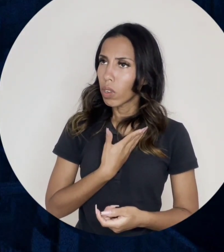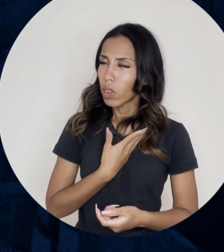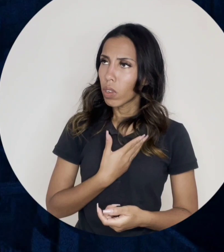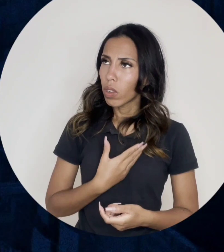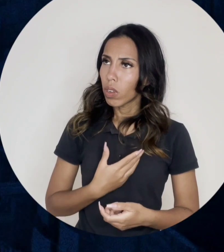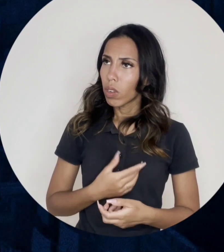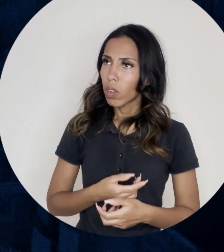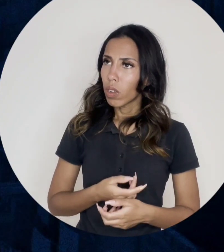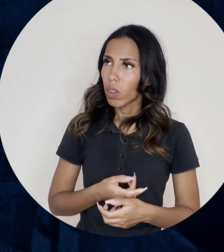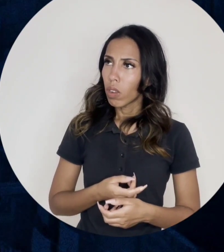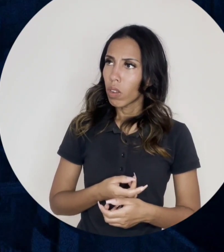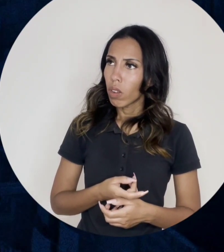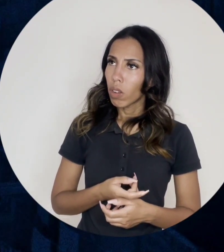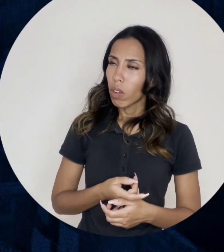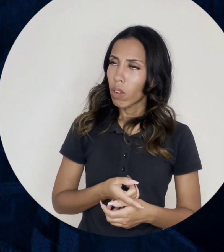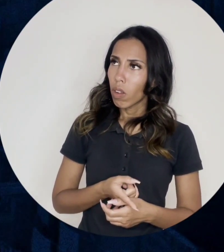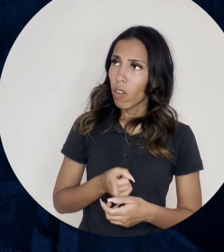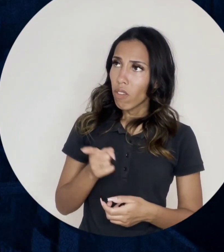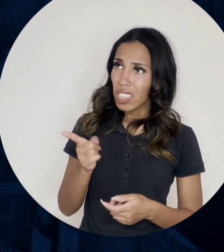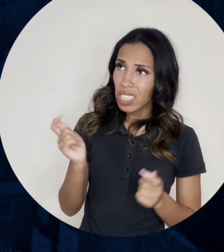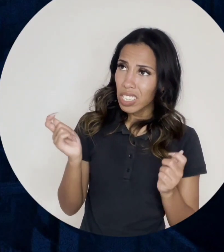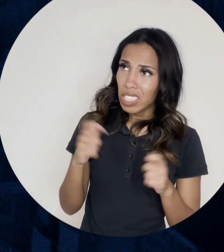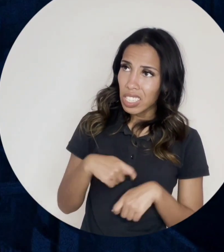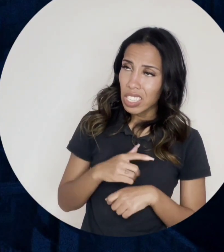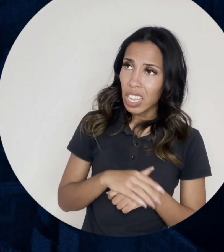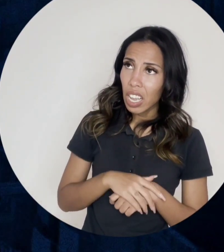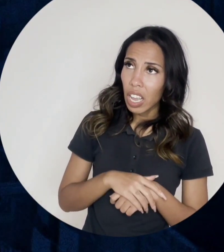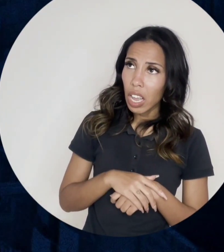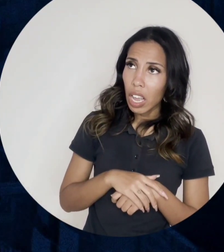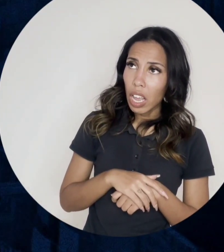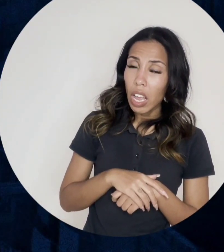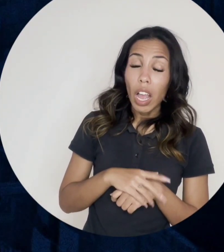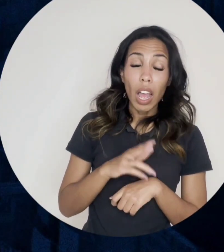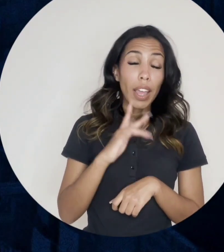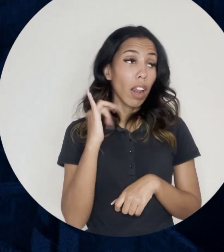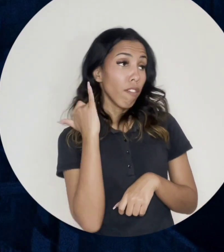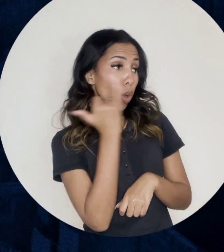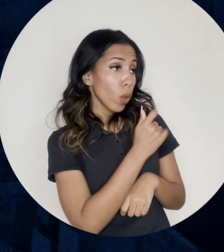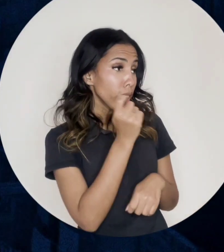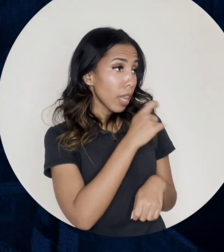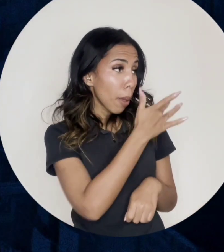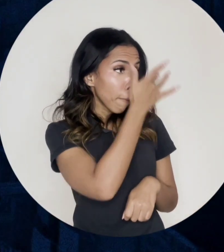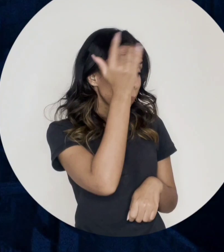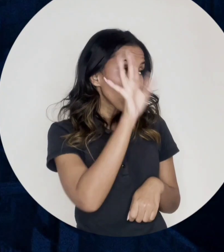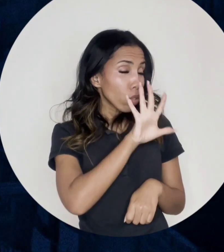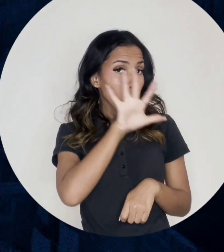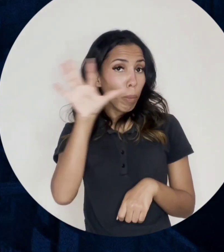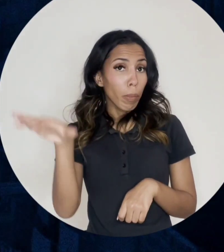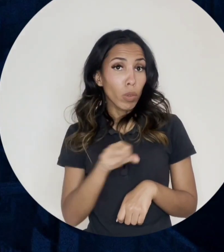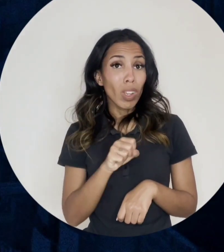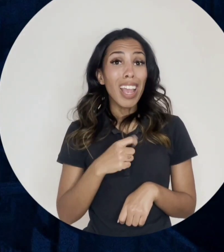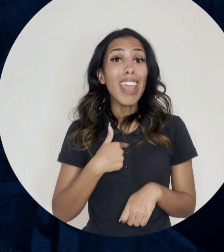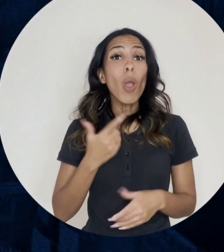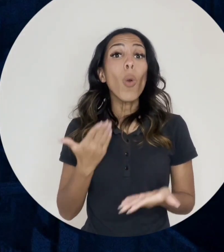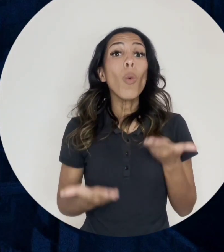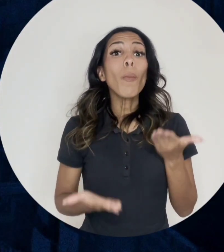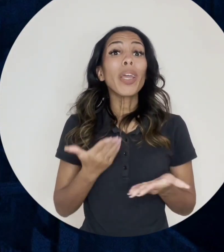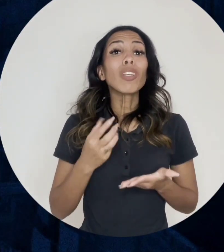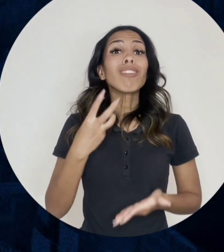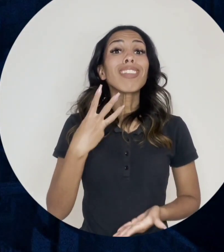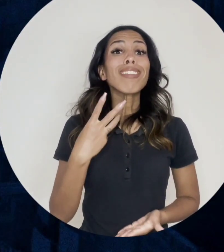tem como alguém vir aqui buscar para você? Eu estava com 31 quilos.